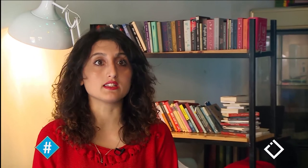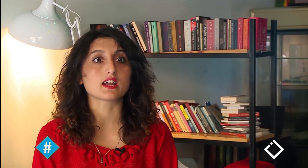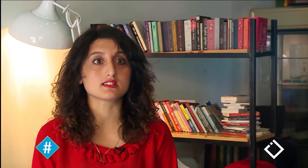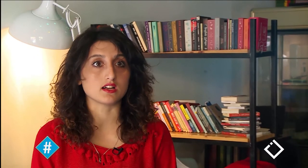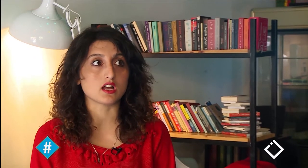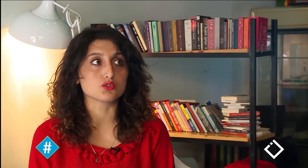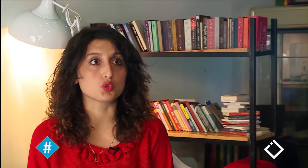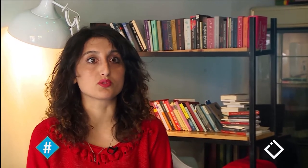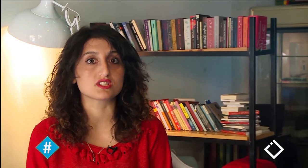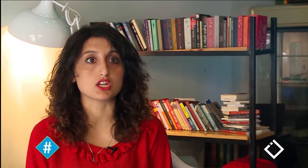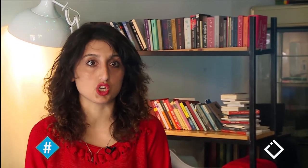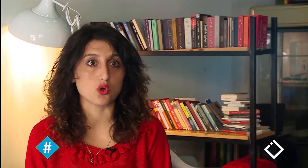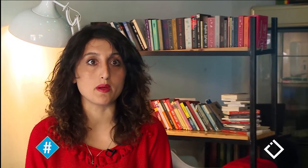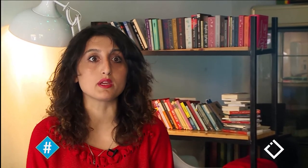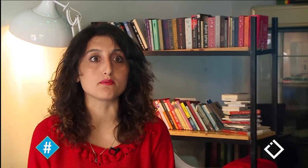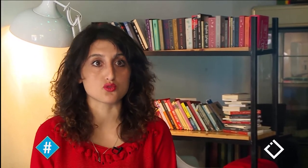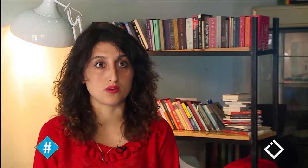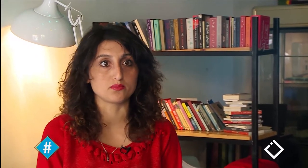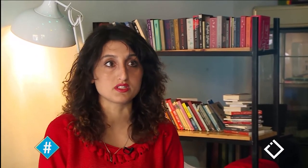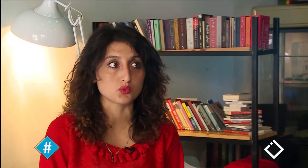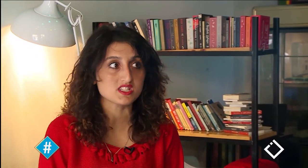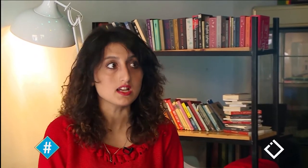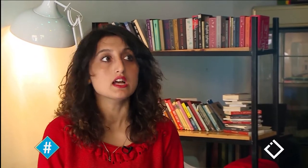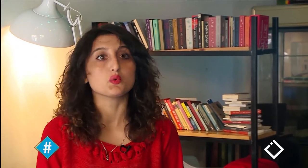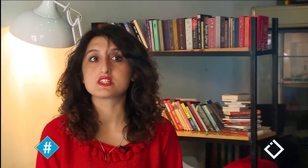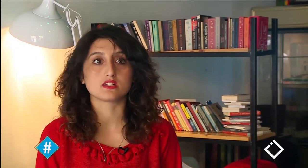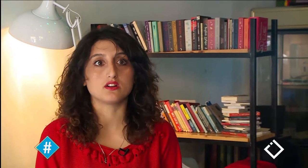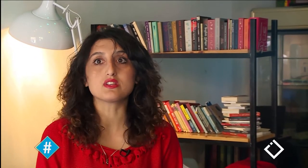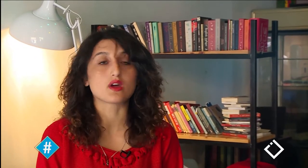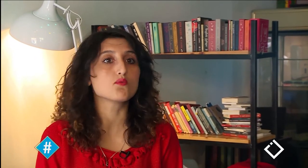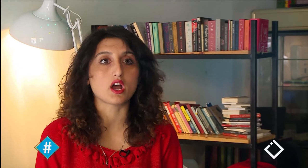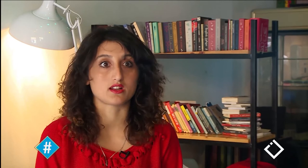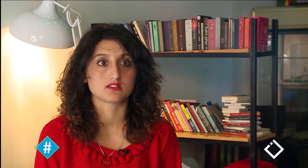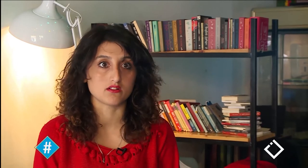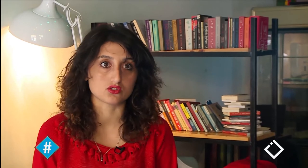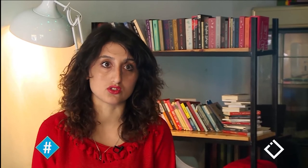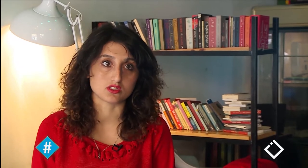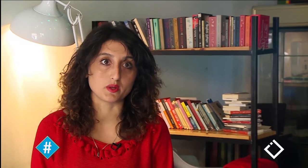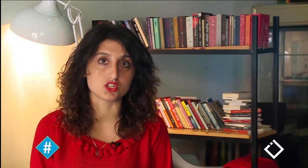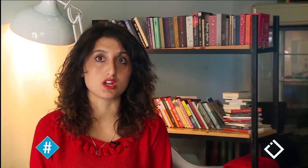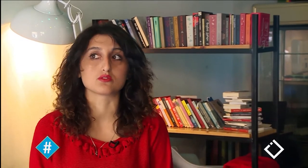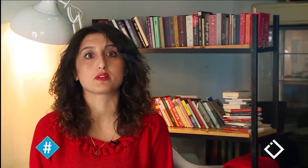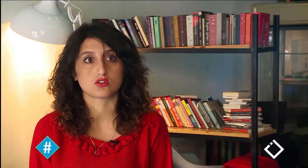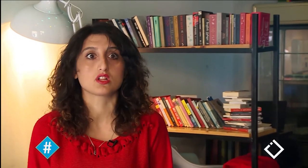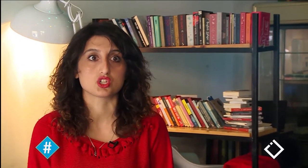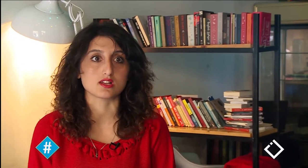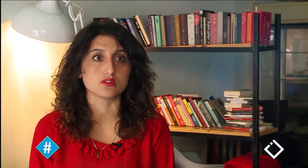დაინახეს თავი ჯგუფში საჭიროებები იმ ბავშვებისთვის, ვინც ვერ მოახერხა თავის დროზე თბილისში ანუ სპეცსკოლაში წასვლა